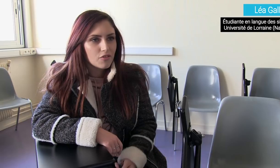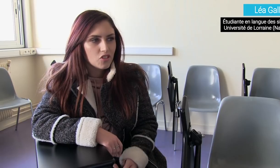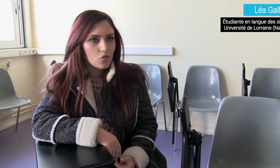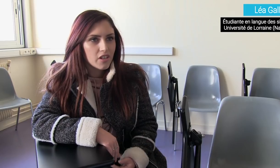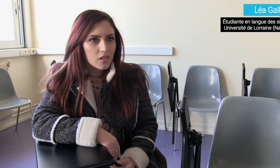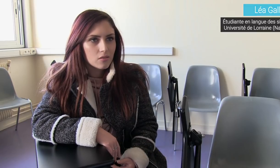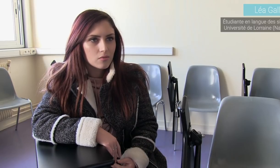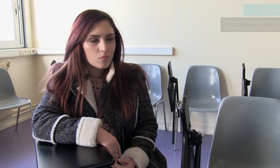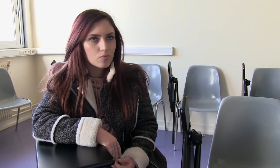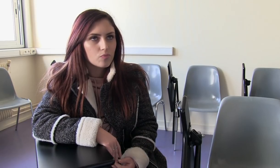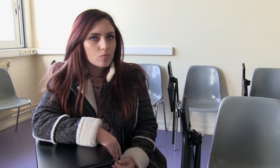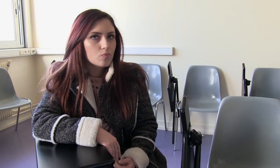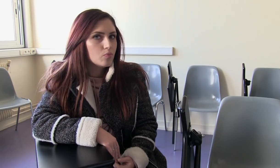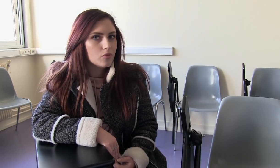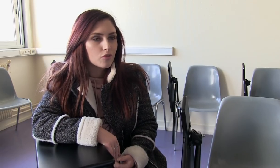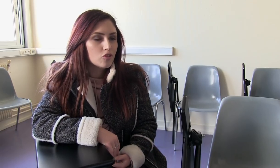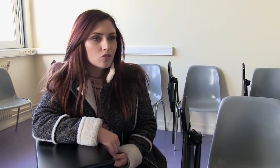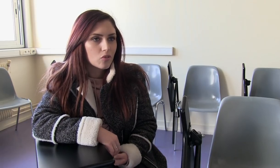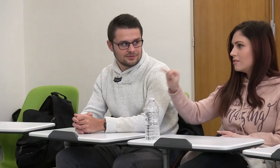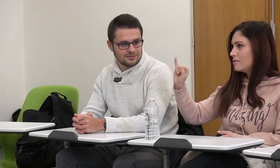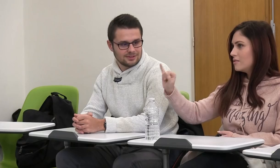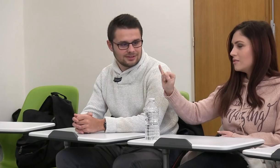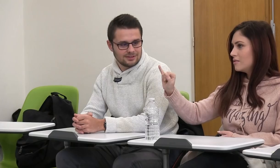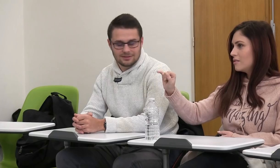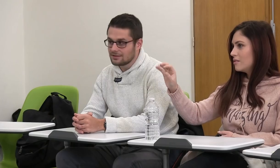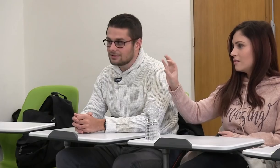j'y suis allée. Puis au final j'ai adoré, donc je suis restée.